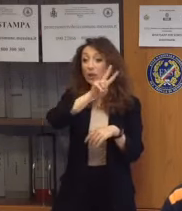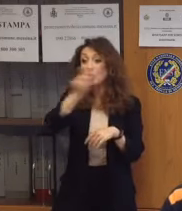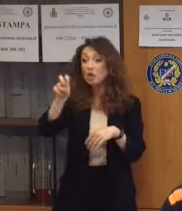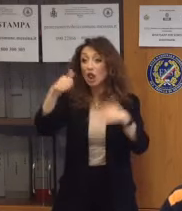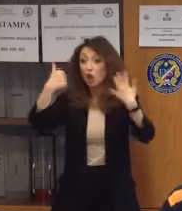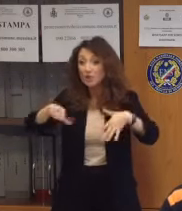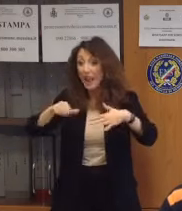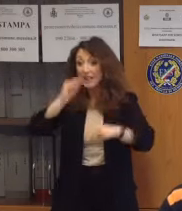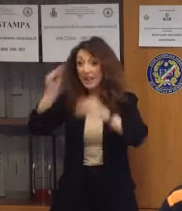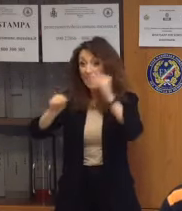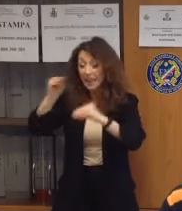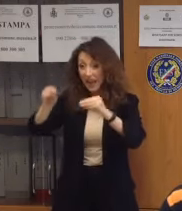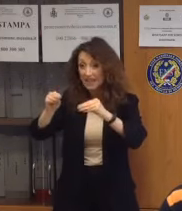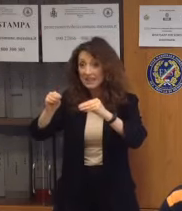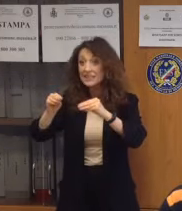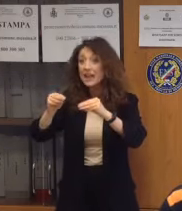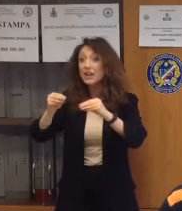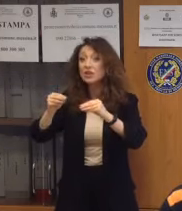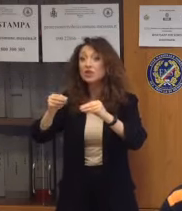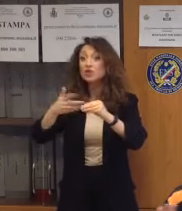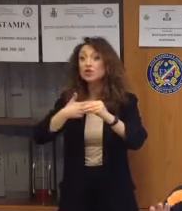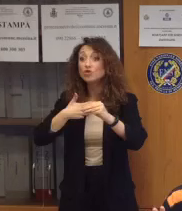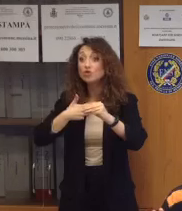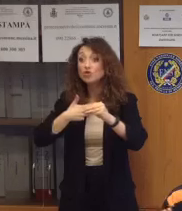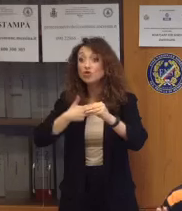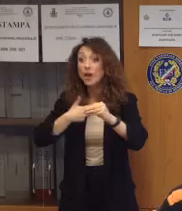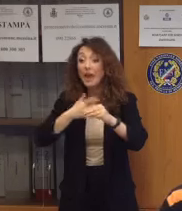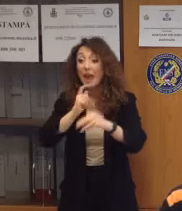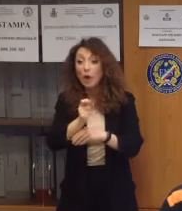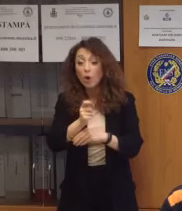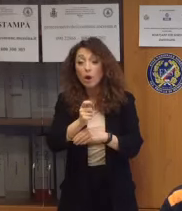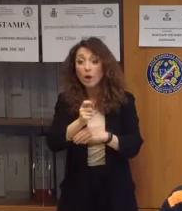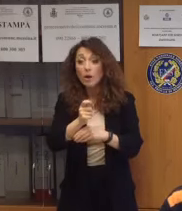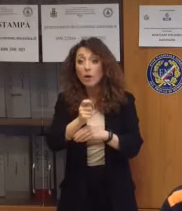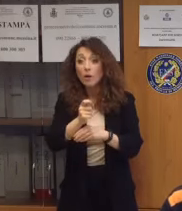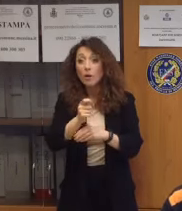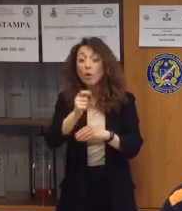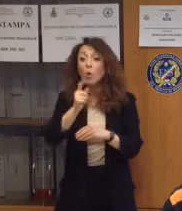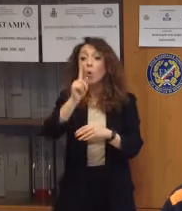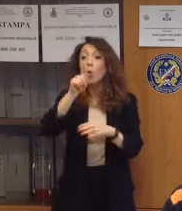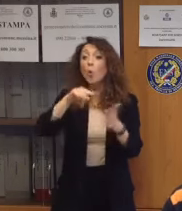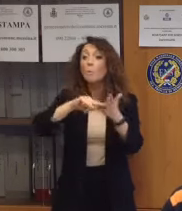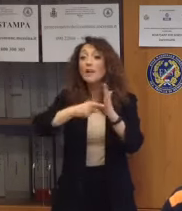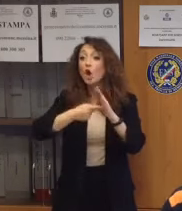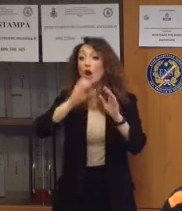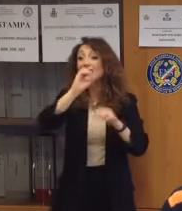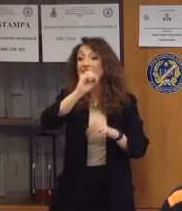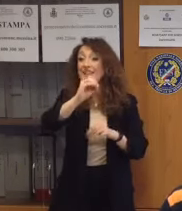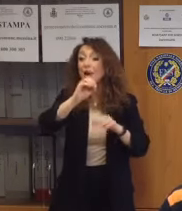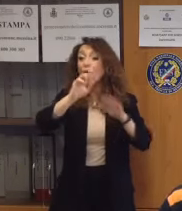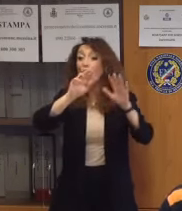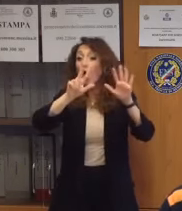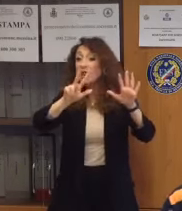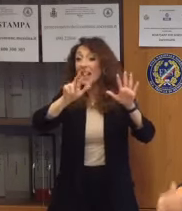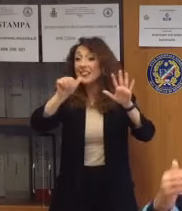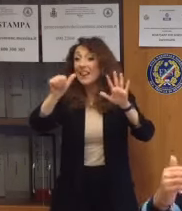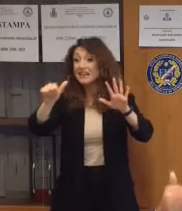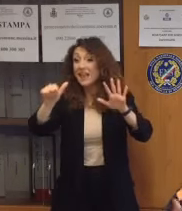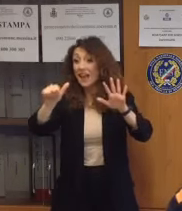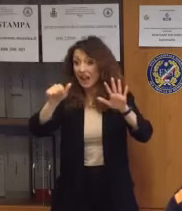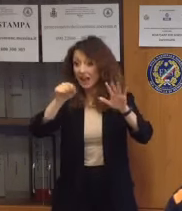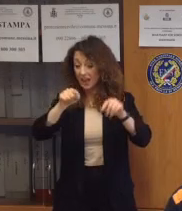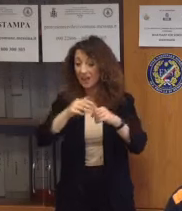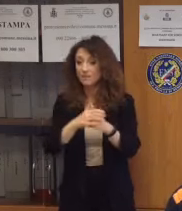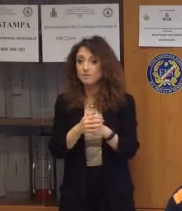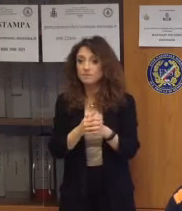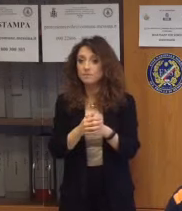3.216 istanze risultano erogate come importo, quindi accolto, 1.086, e suddivise